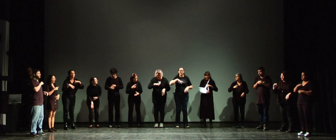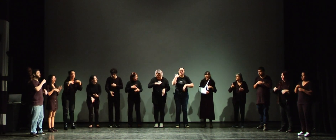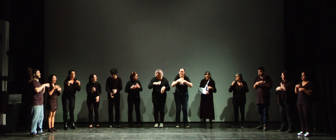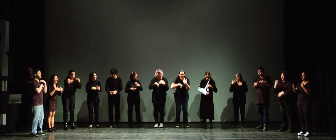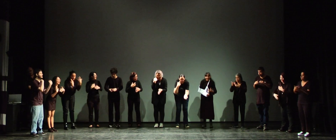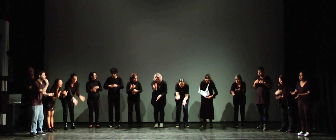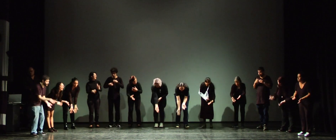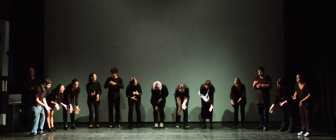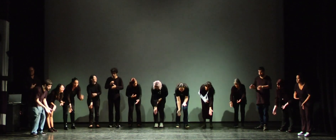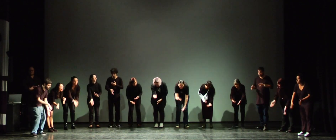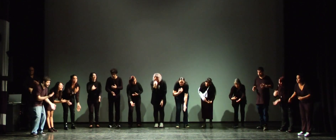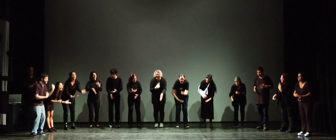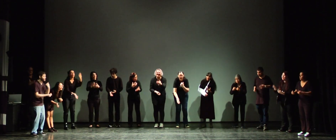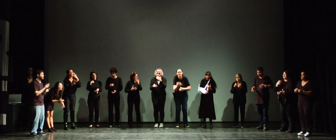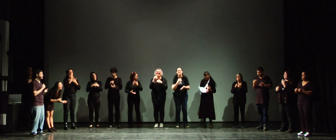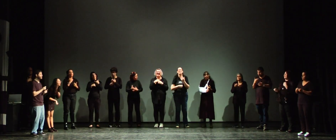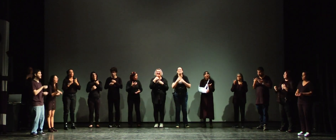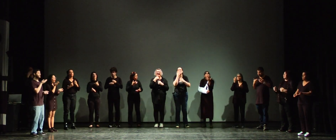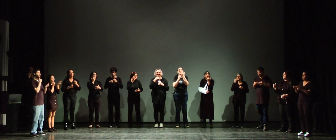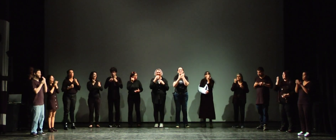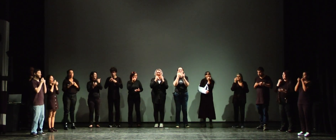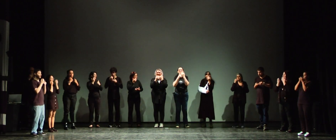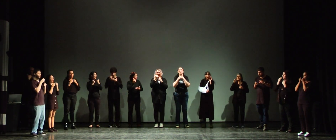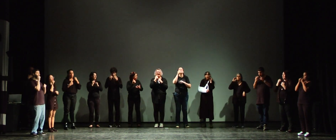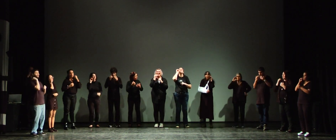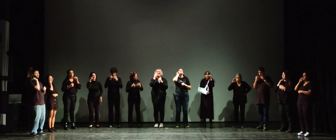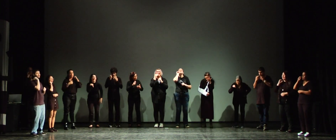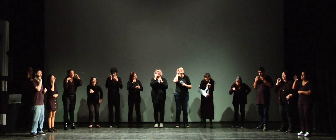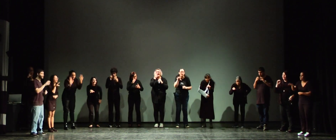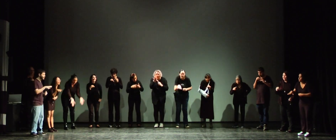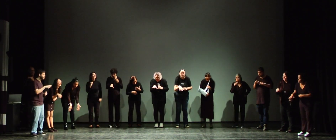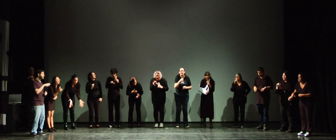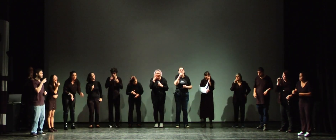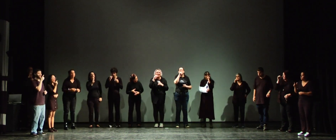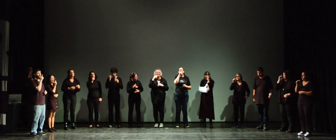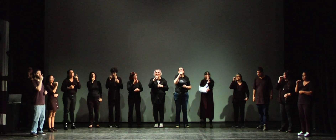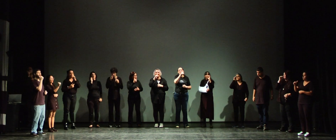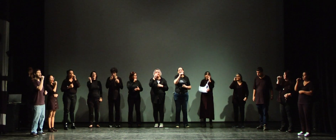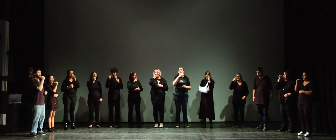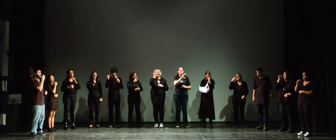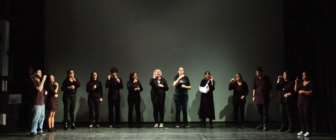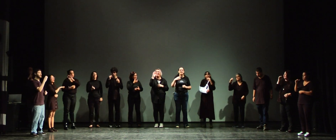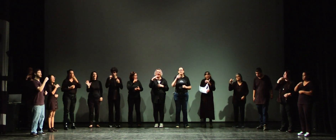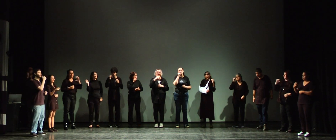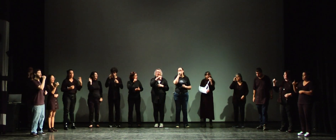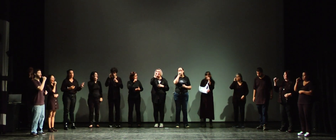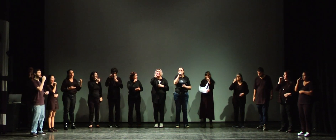ovo, cai o ovo, pega o ovo, come o ovo, vomita o ovo, bebo água, bebo coca,